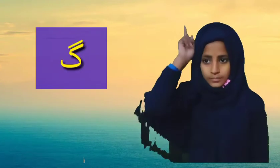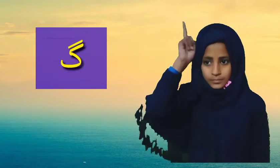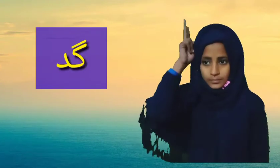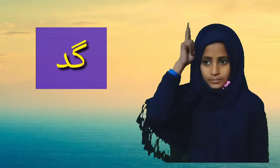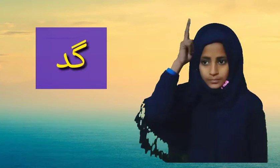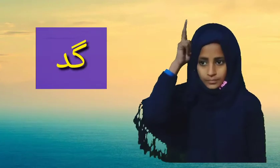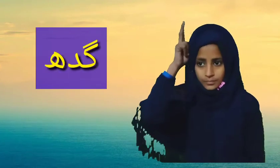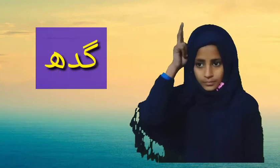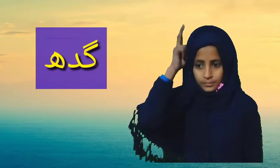गधा,